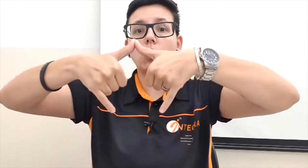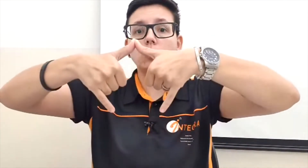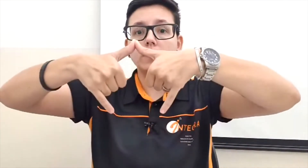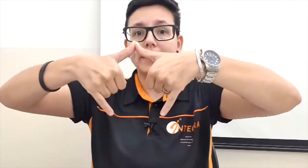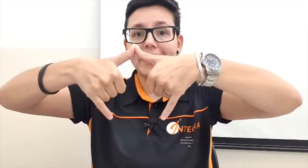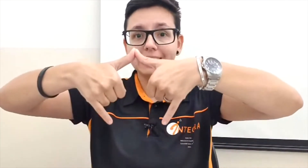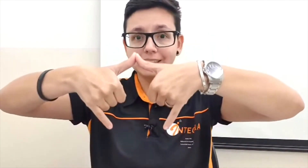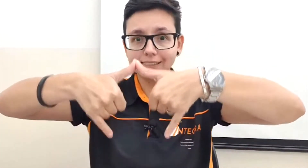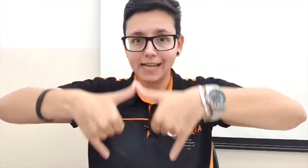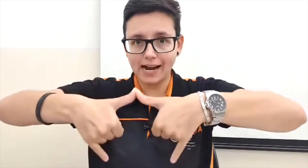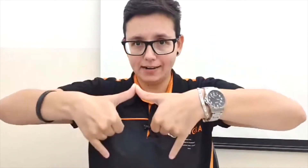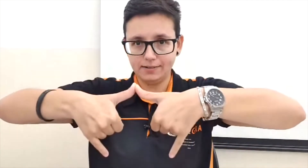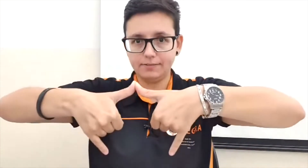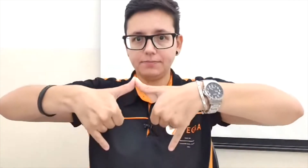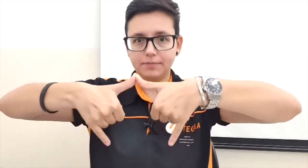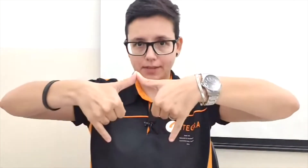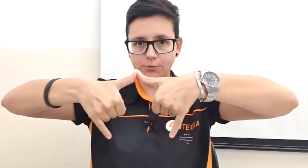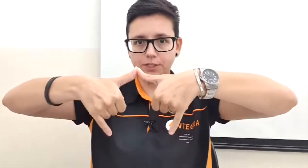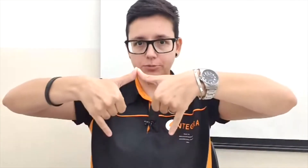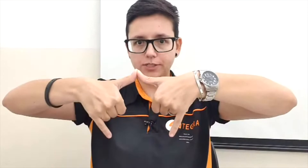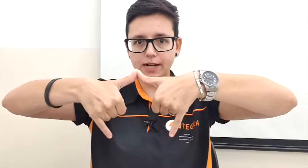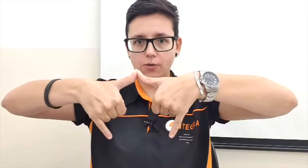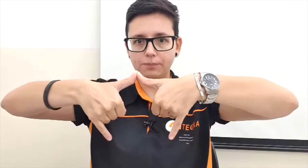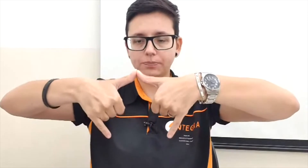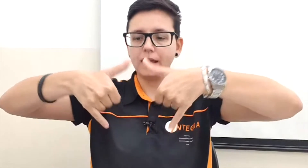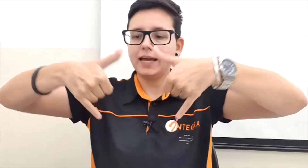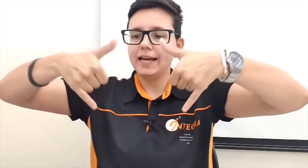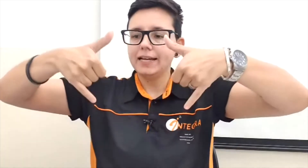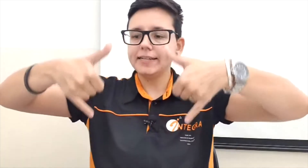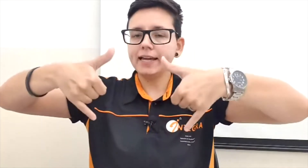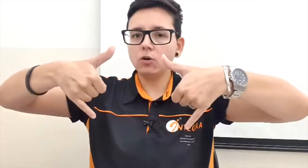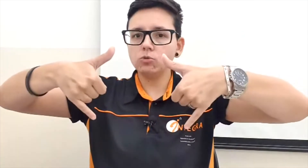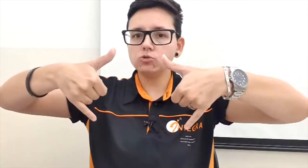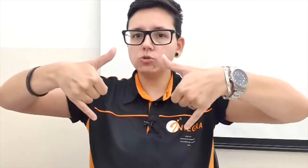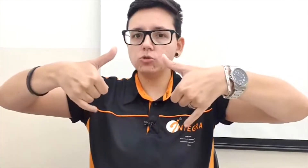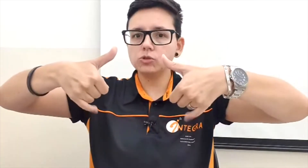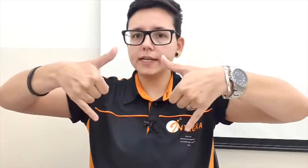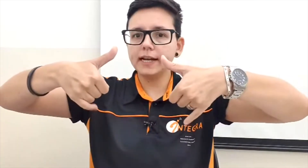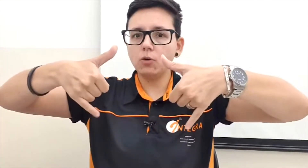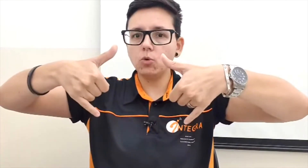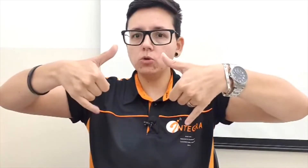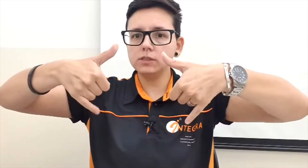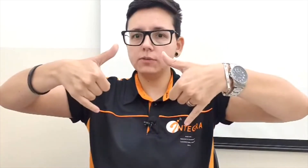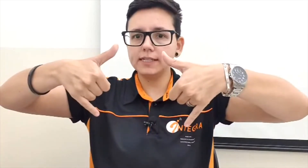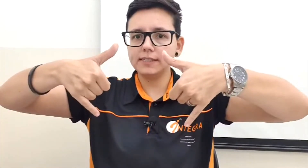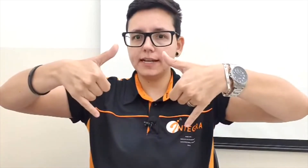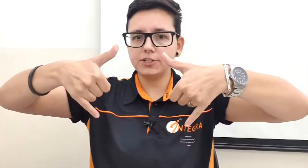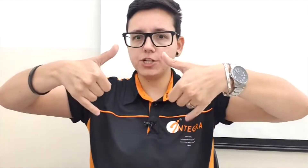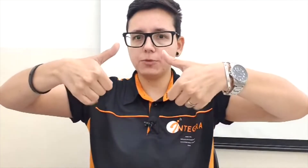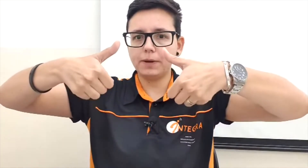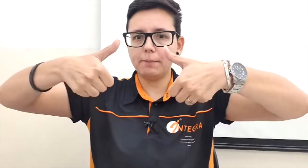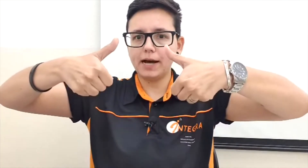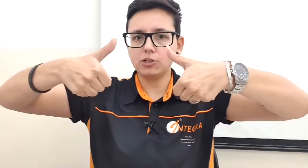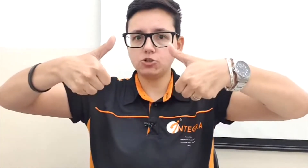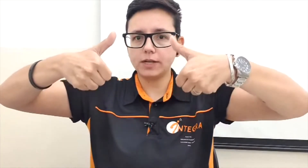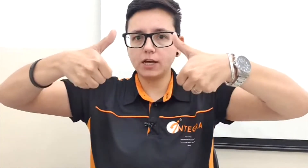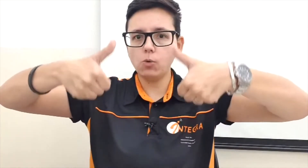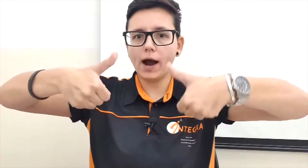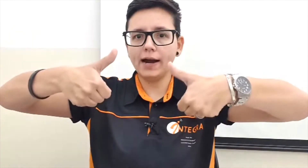ou estar, é o mesmo sinal. Tem alguns surdos que não usam esse dedinho para baixo, que